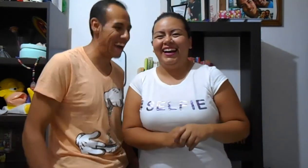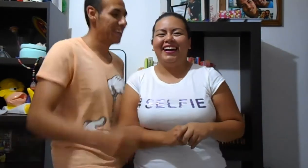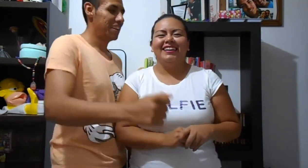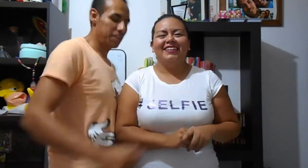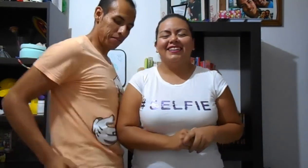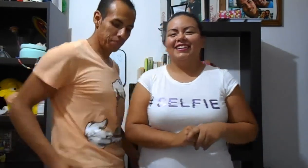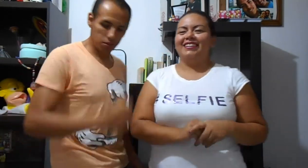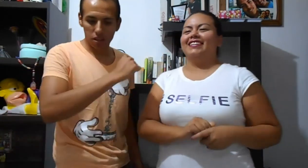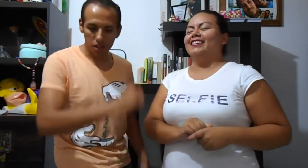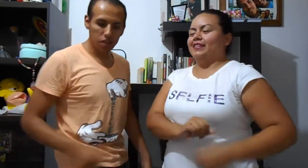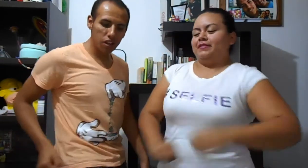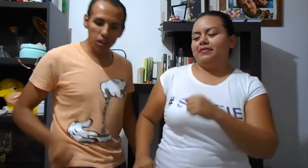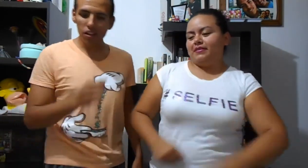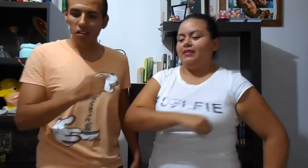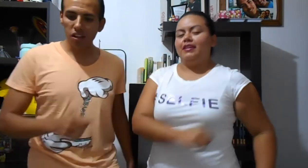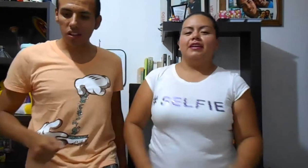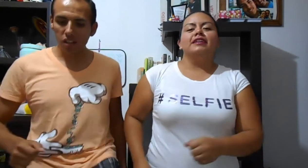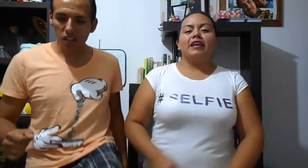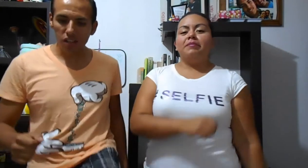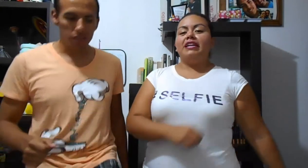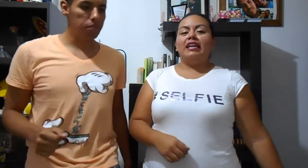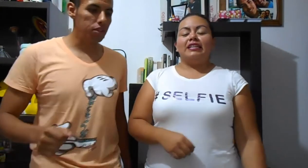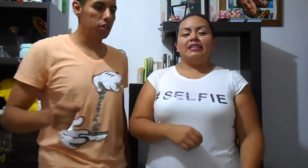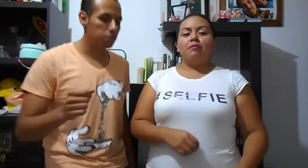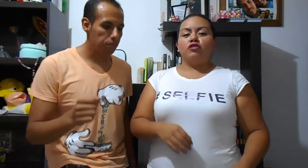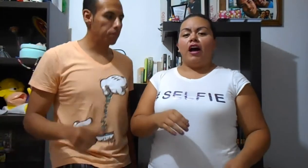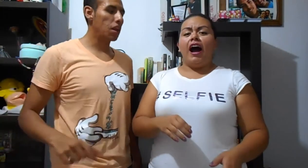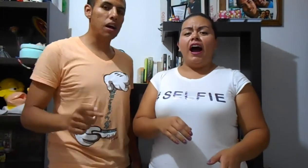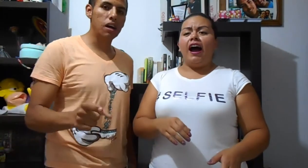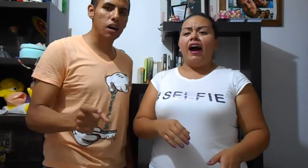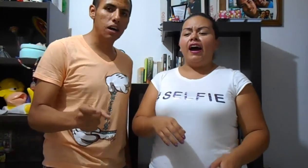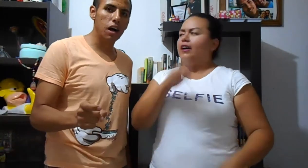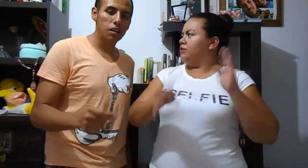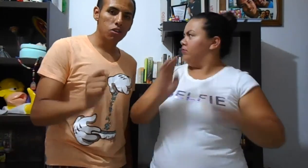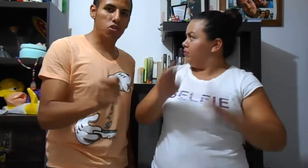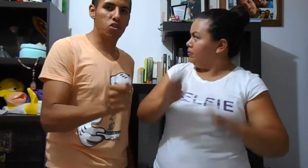Ah, mira. También retamos a... A...